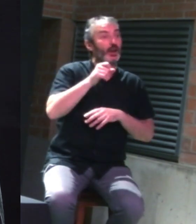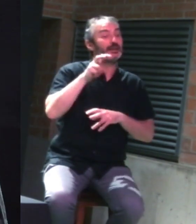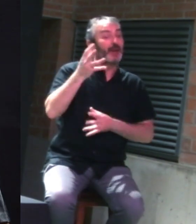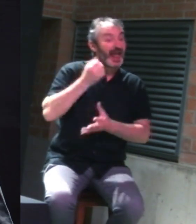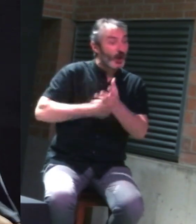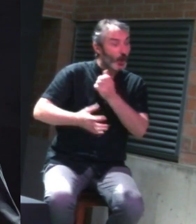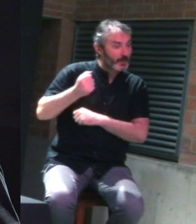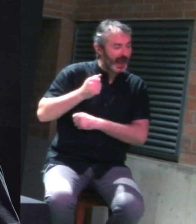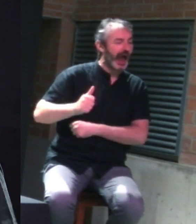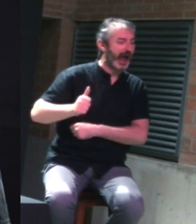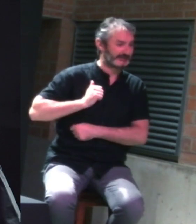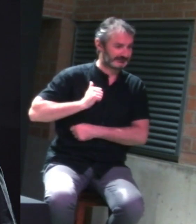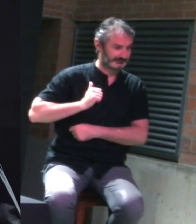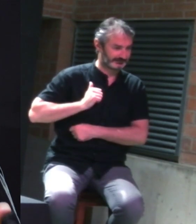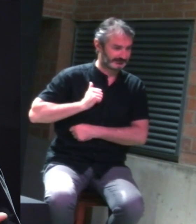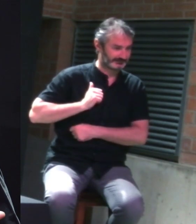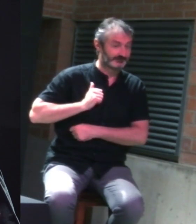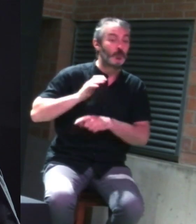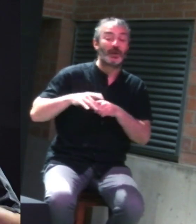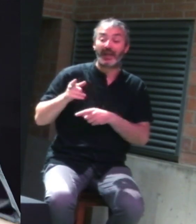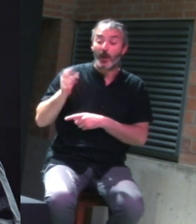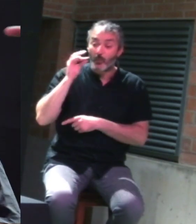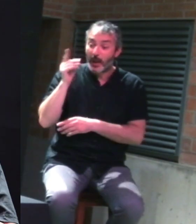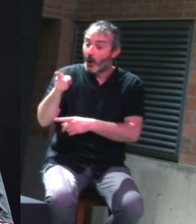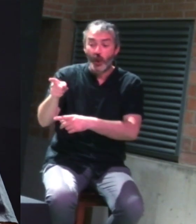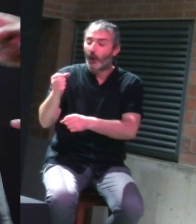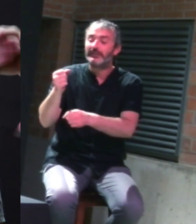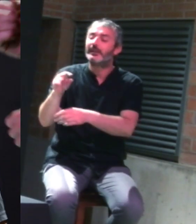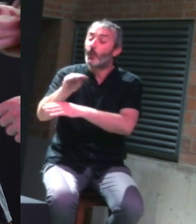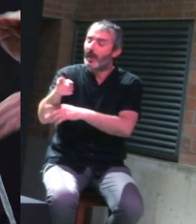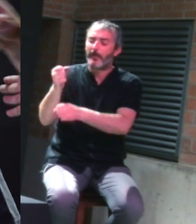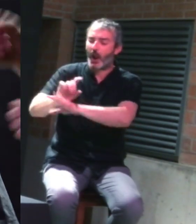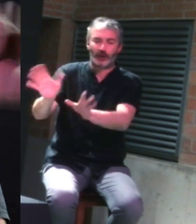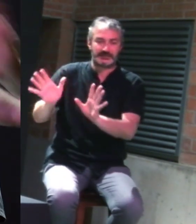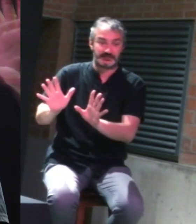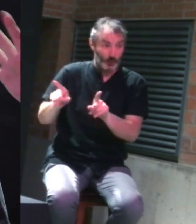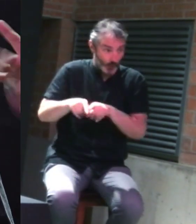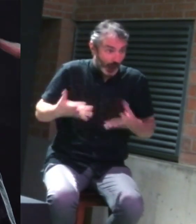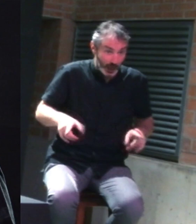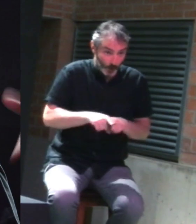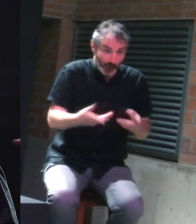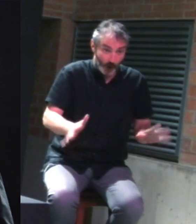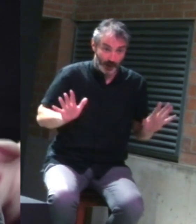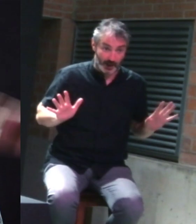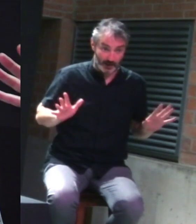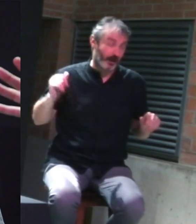clave para que el sistema económico pudiera funcionar, como se sabemos ahora y sigue siendo